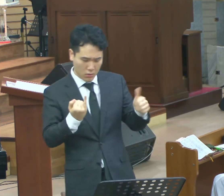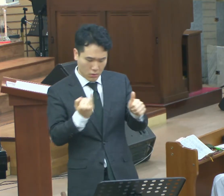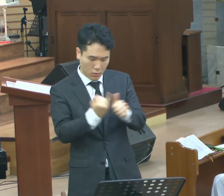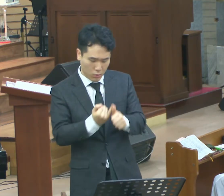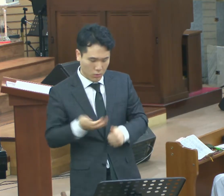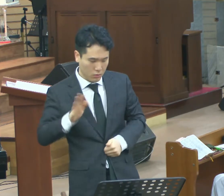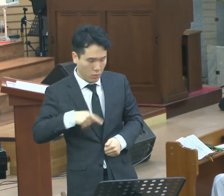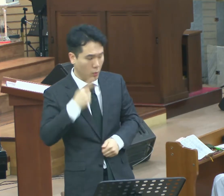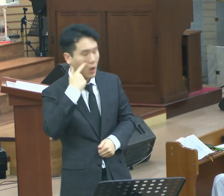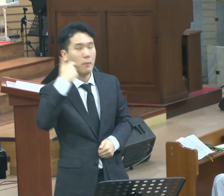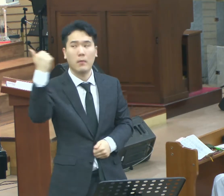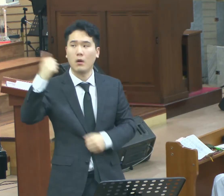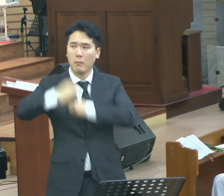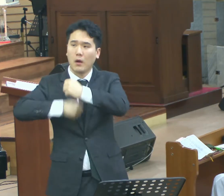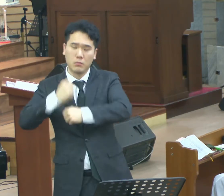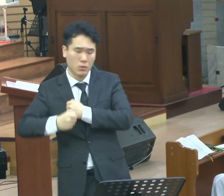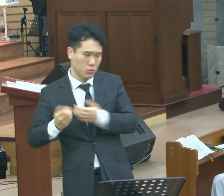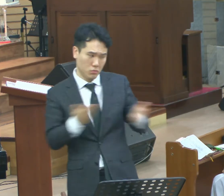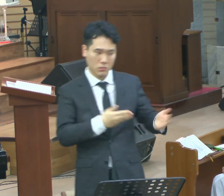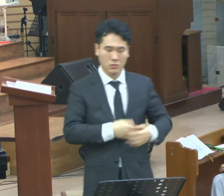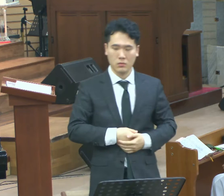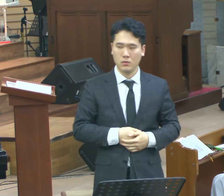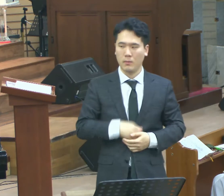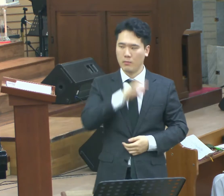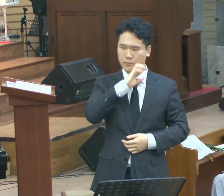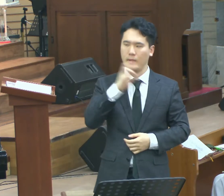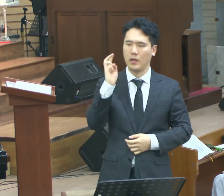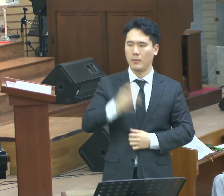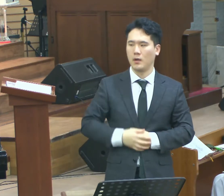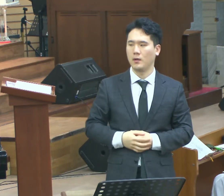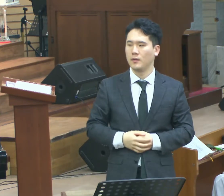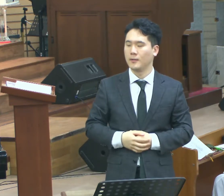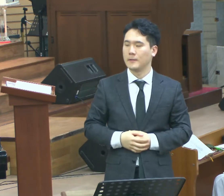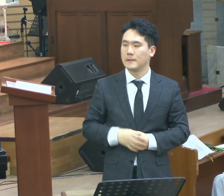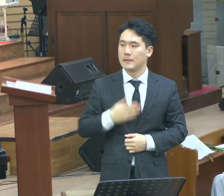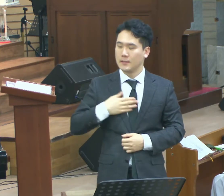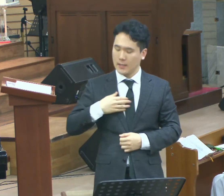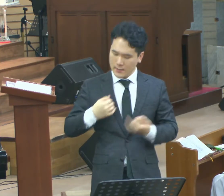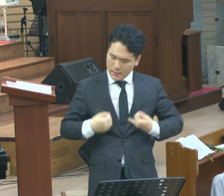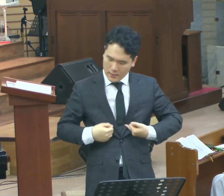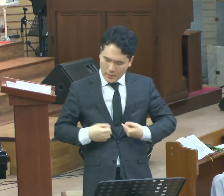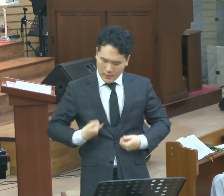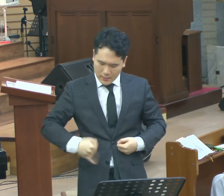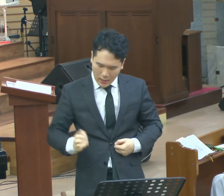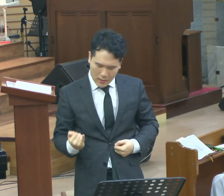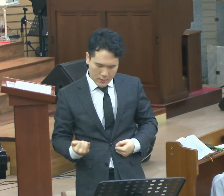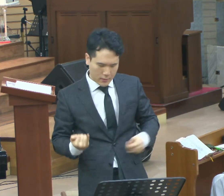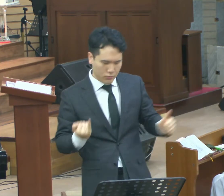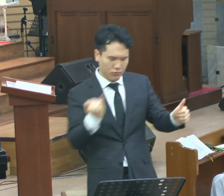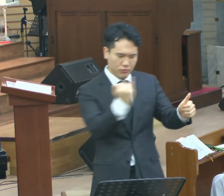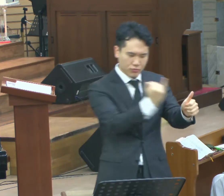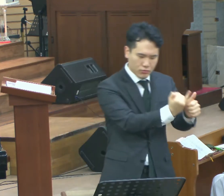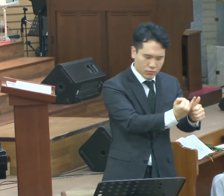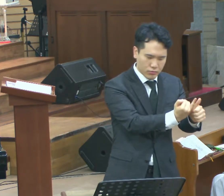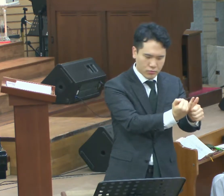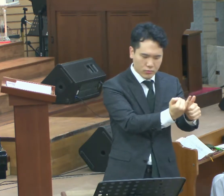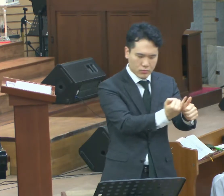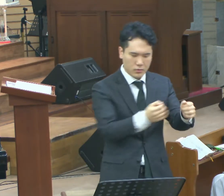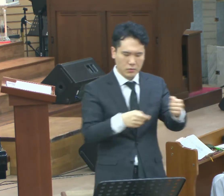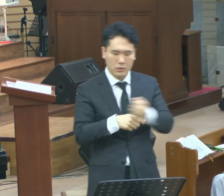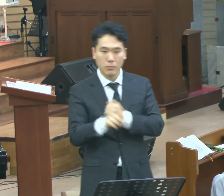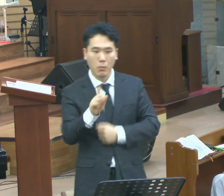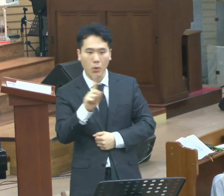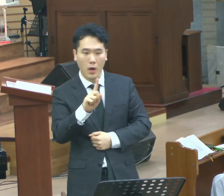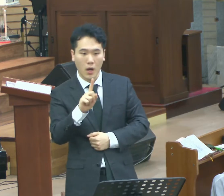그런 일들이 흔했어요. 그때 땅을 차지한다는 것은 믿음을 가지고 있고 믿음으로